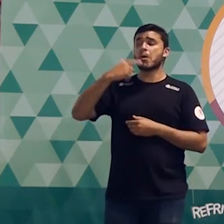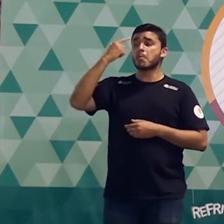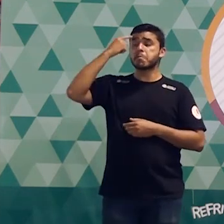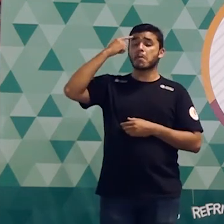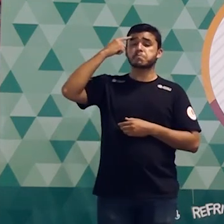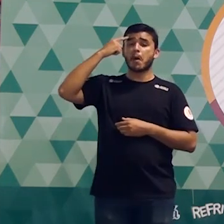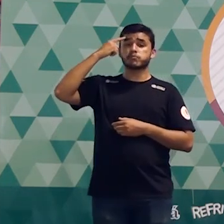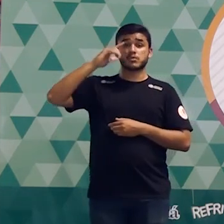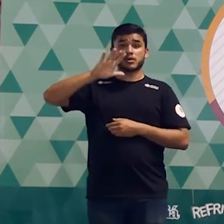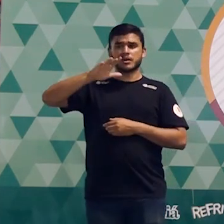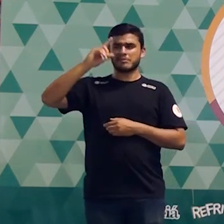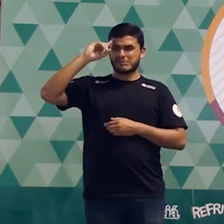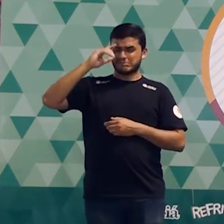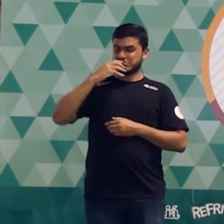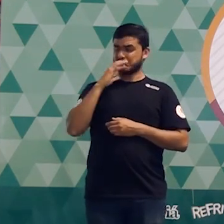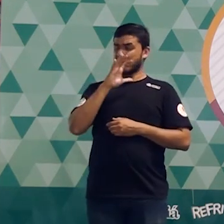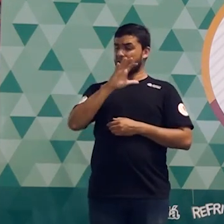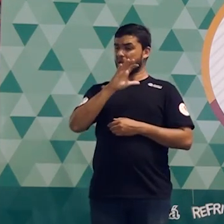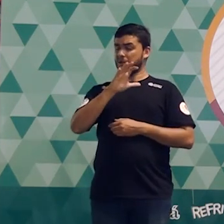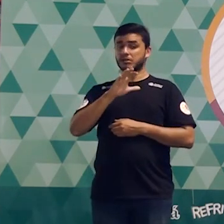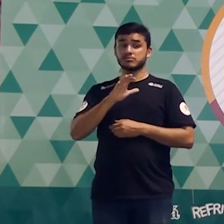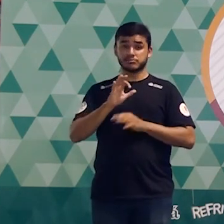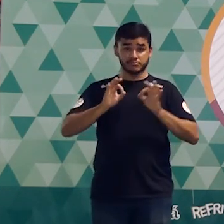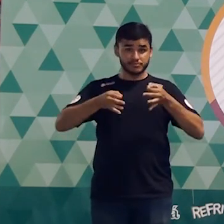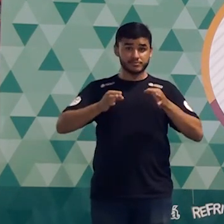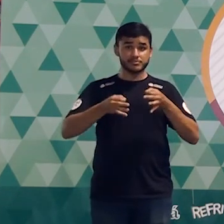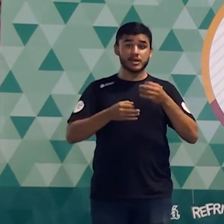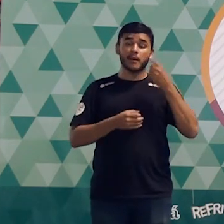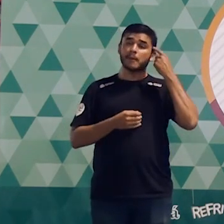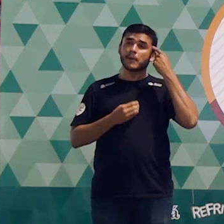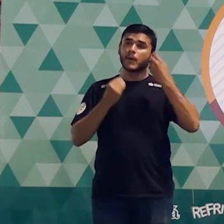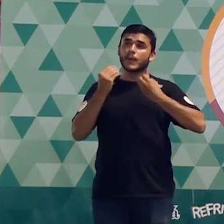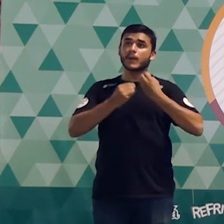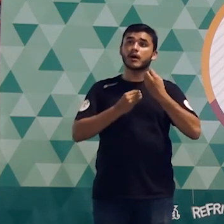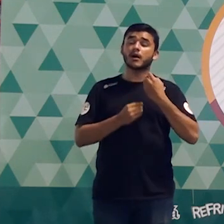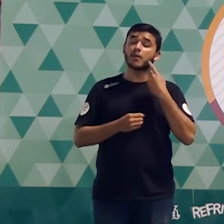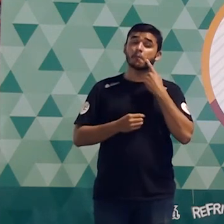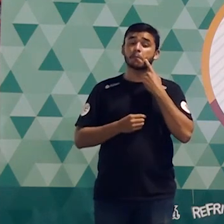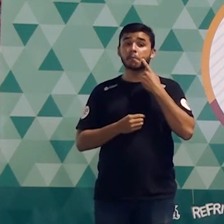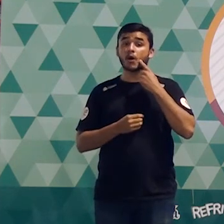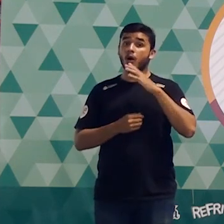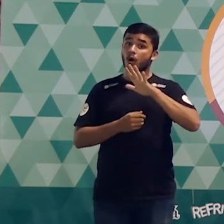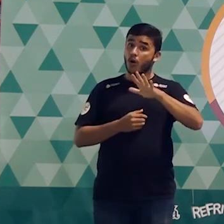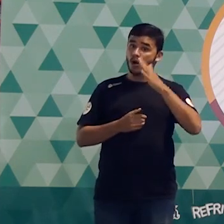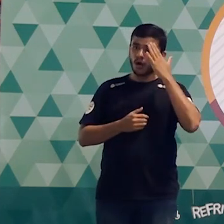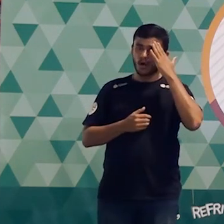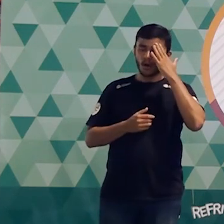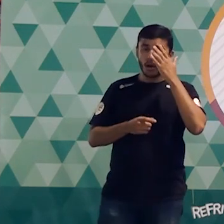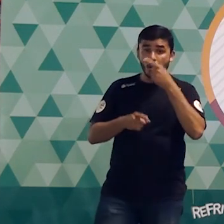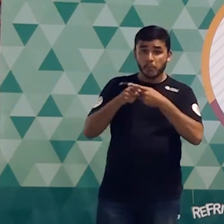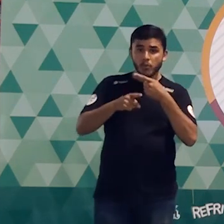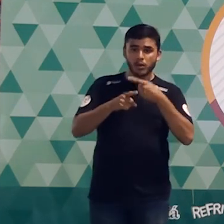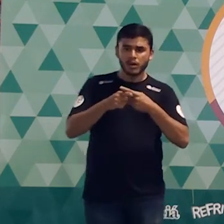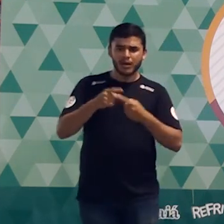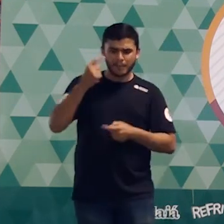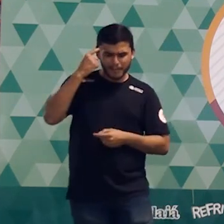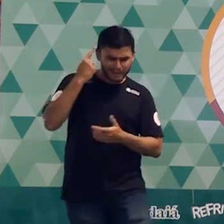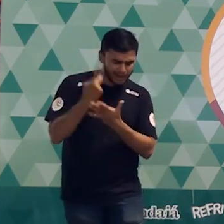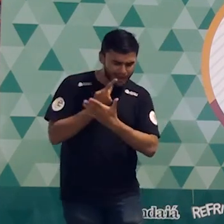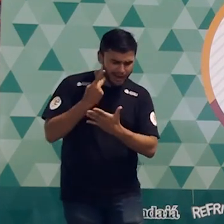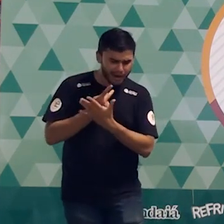aí com todo o nojo que você consegue ter pensando na cena. E ao mesmo tempo você tem que entender por que ele acharia